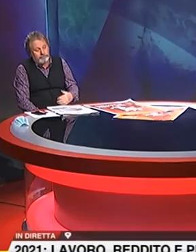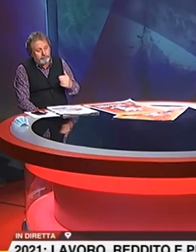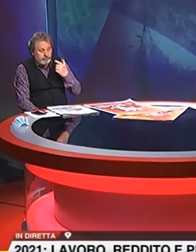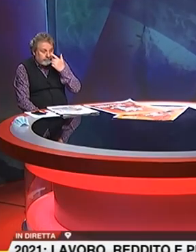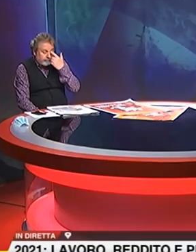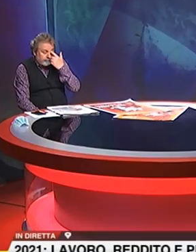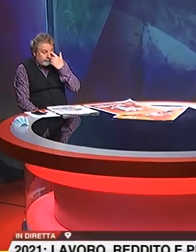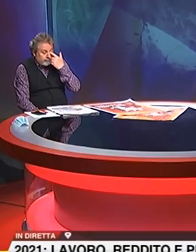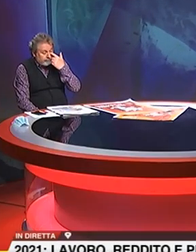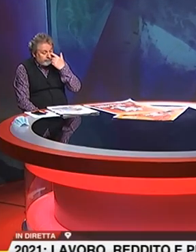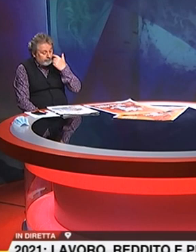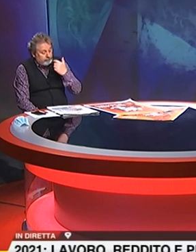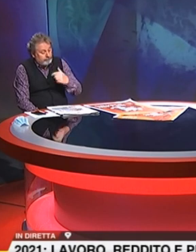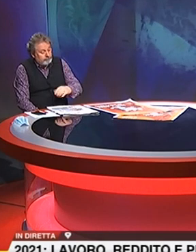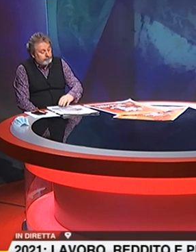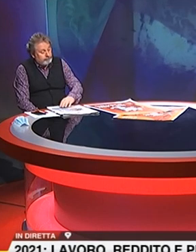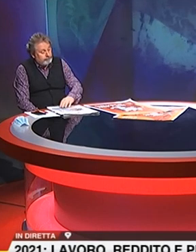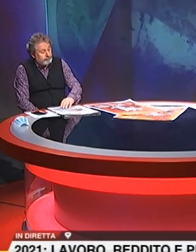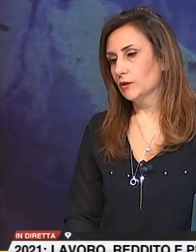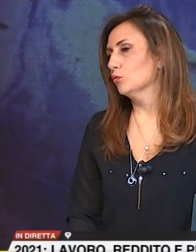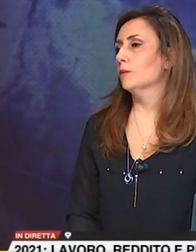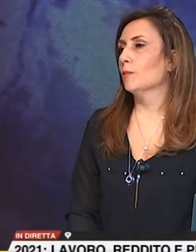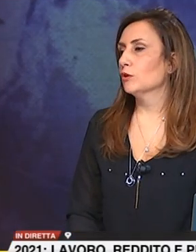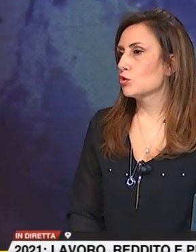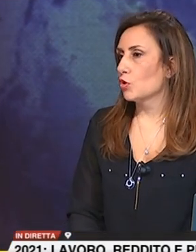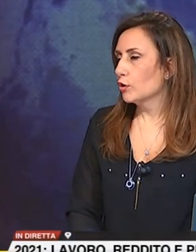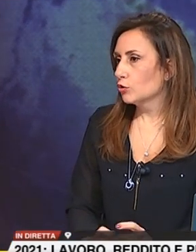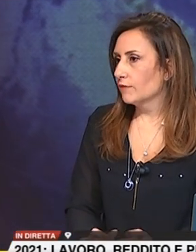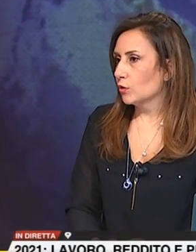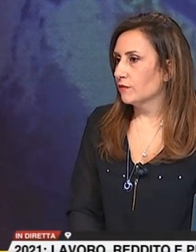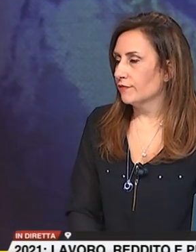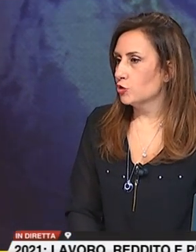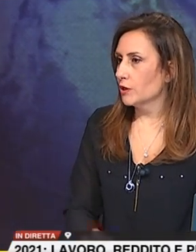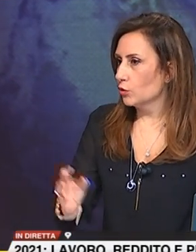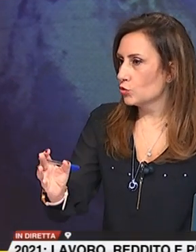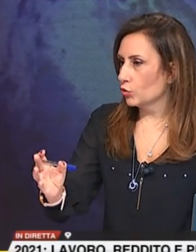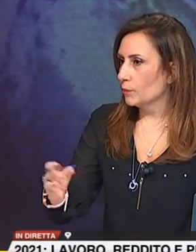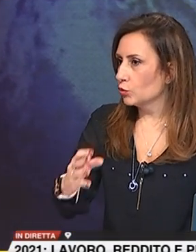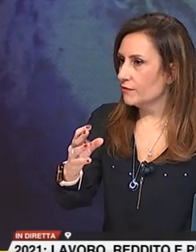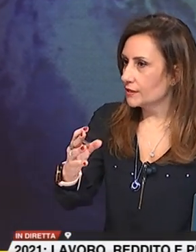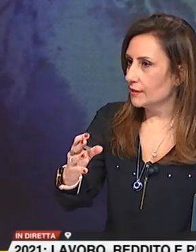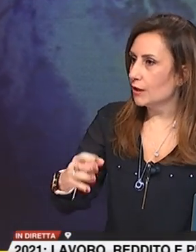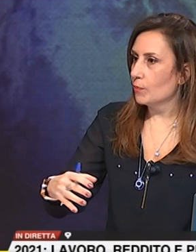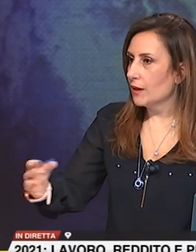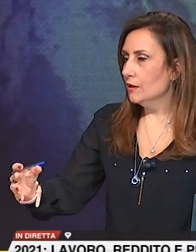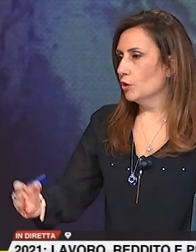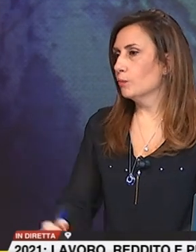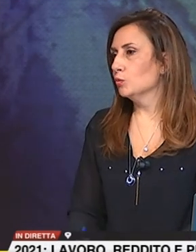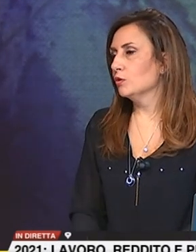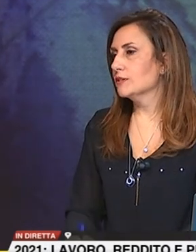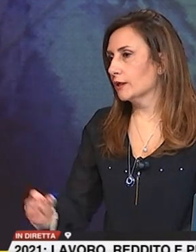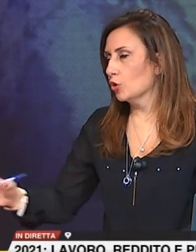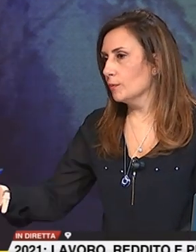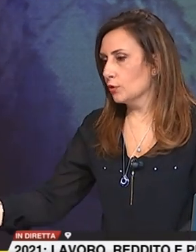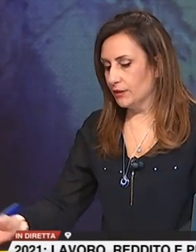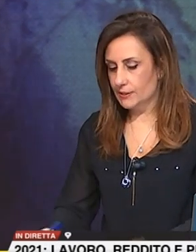Mattarella ha detto, insomma, l'Italia si trova in un momento storico davvero difficile, non solo da un punto di vista sanitario, ma da un punto